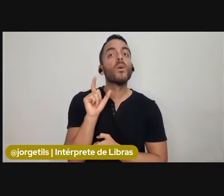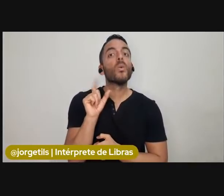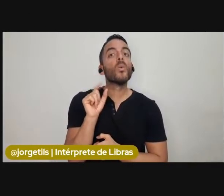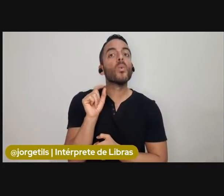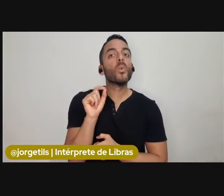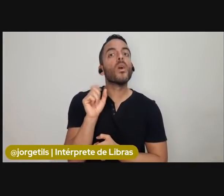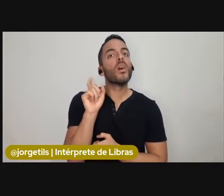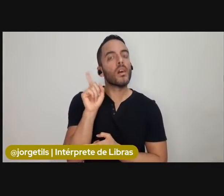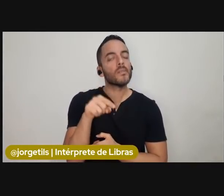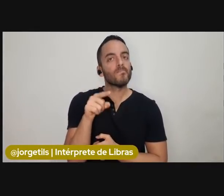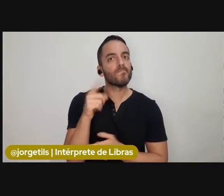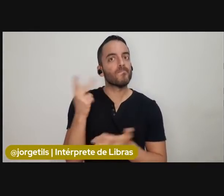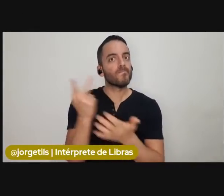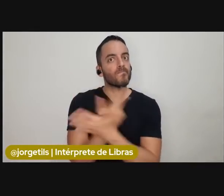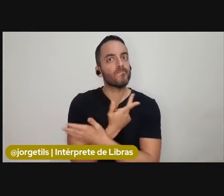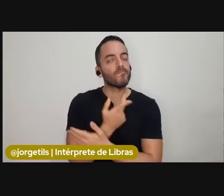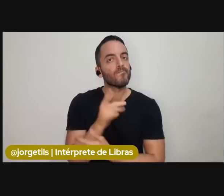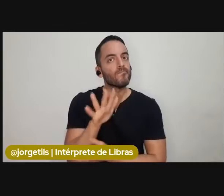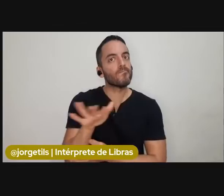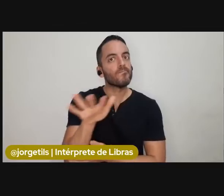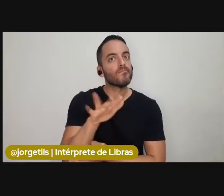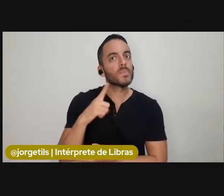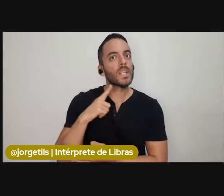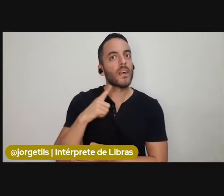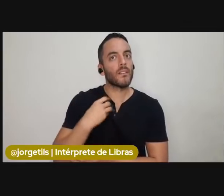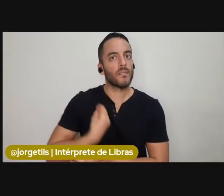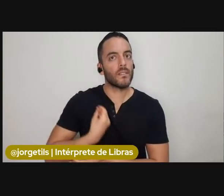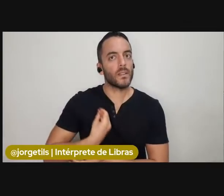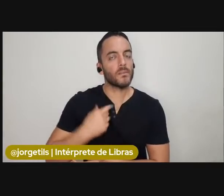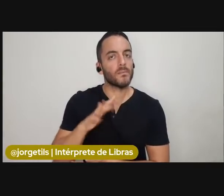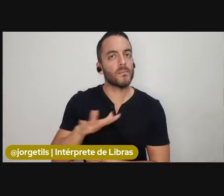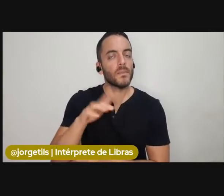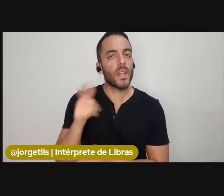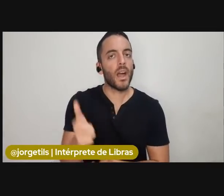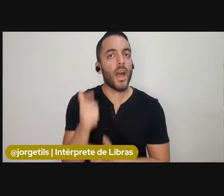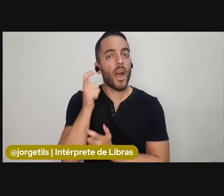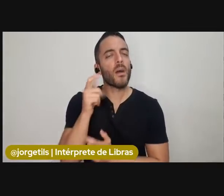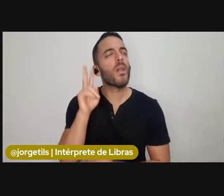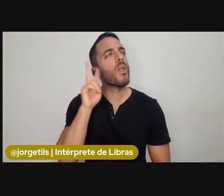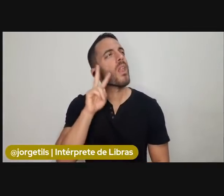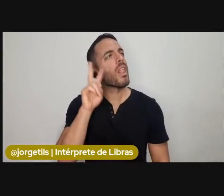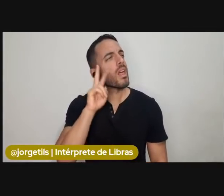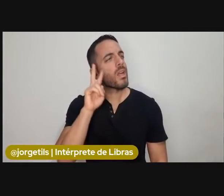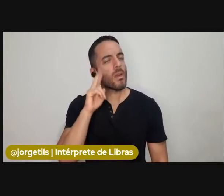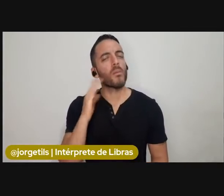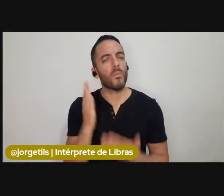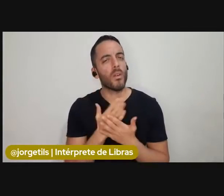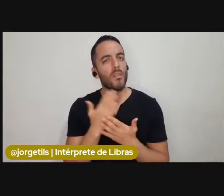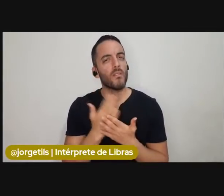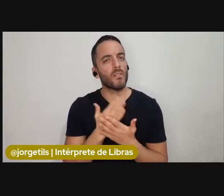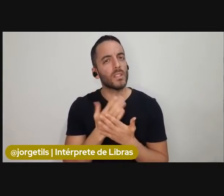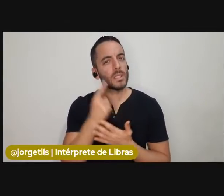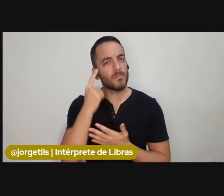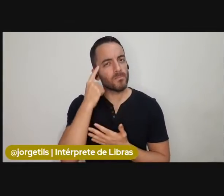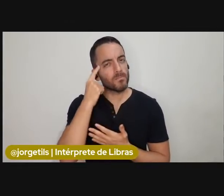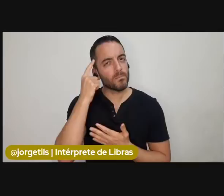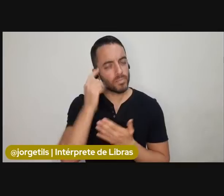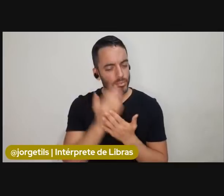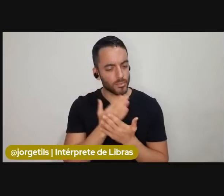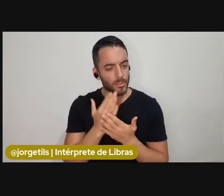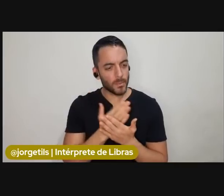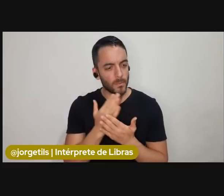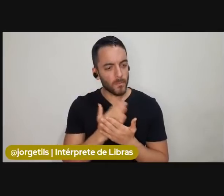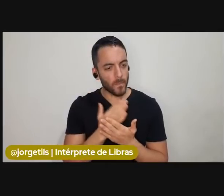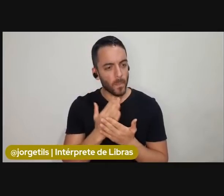presente naquilo tudo. E eu me lembro dessas revistas sobre a guerra que meu pai recebia